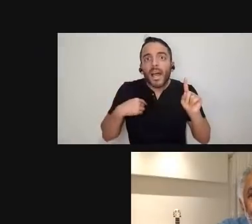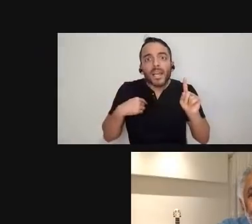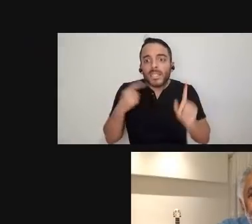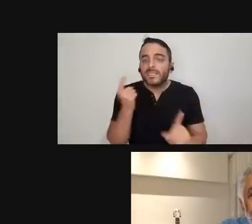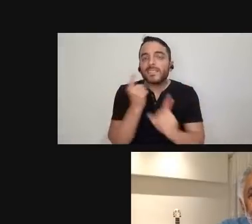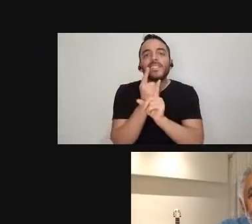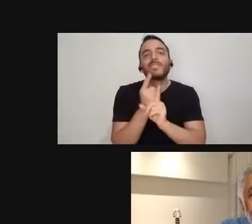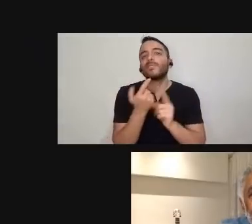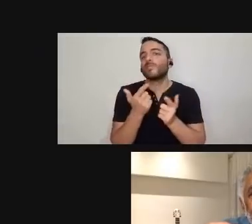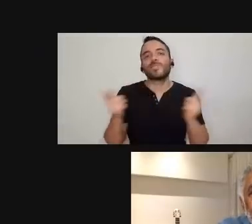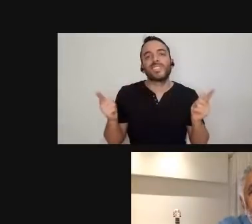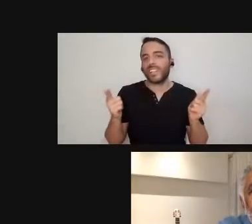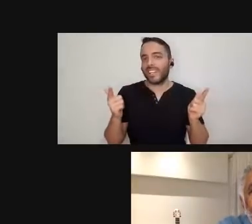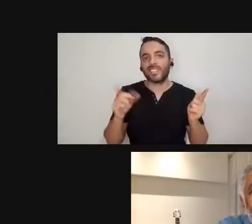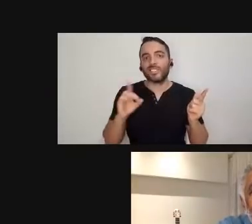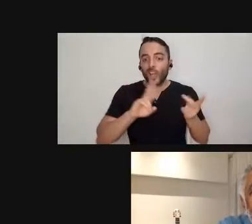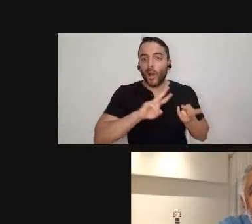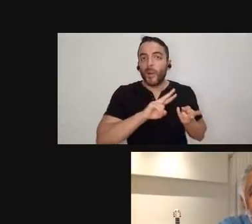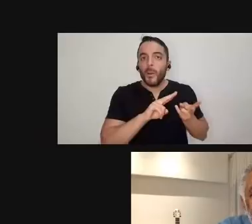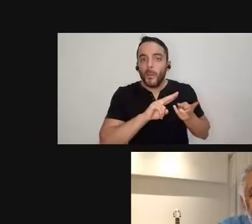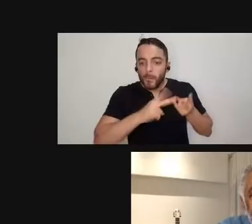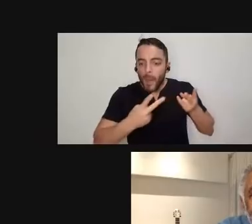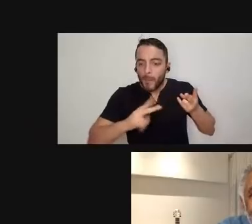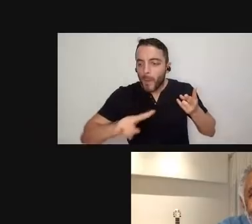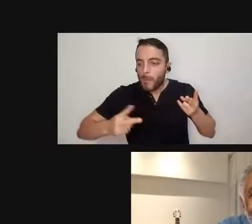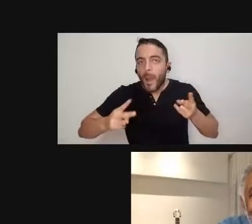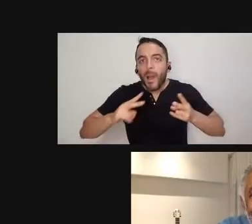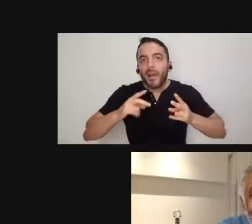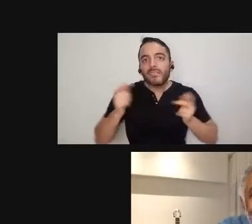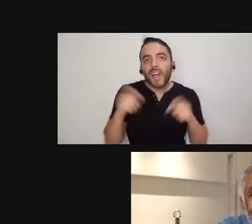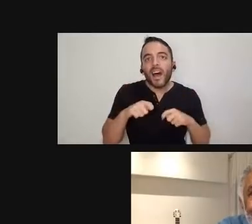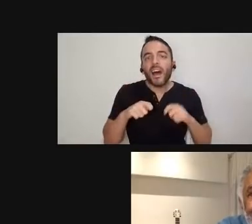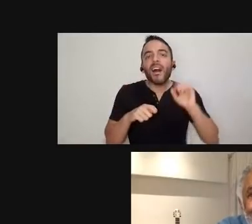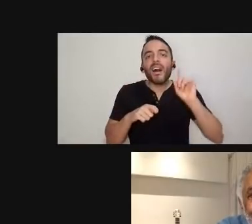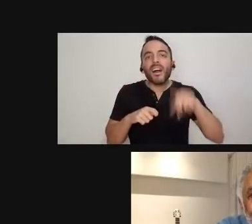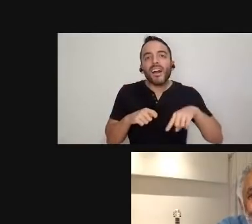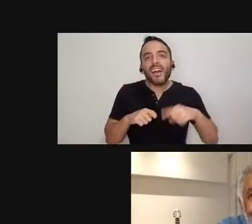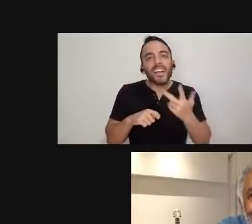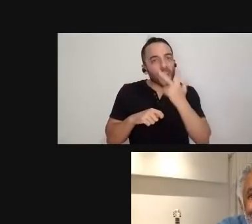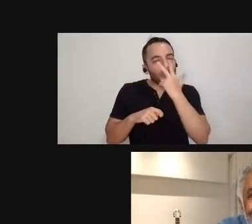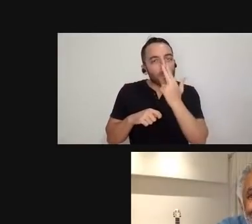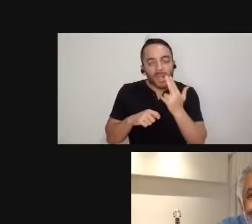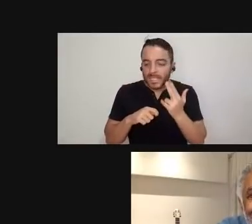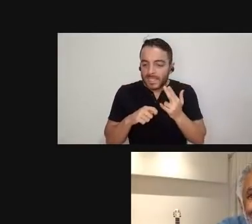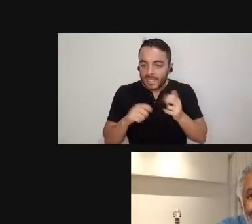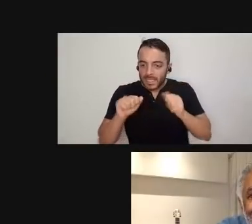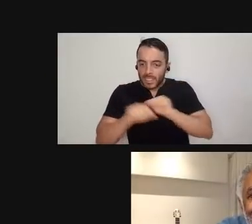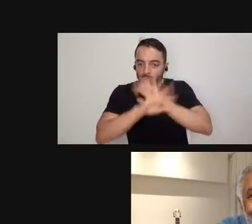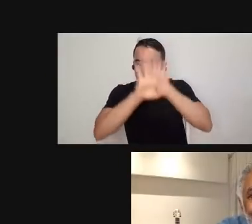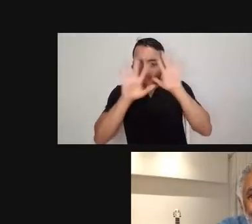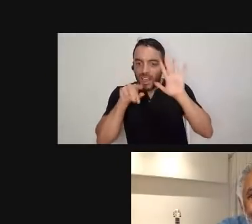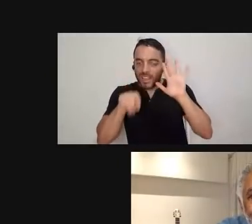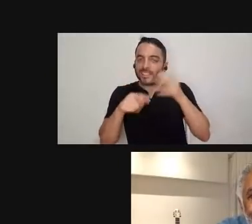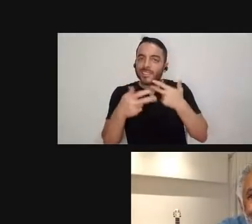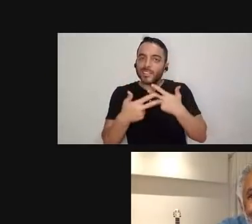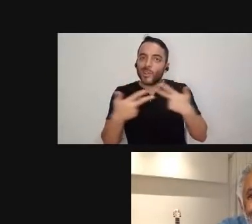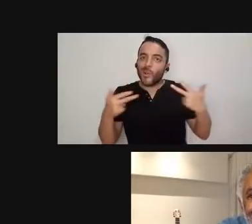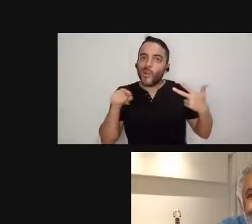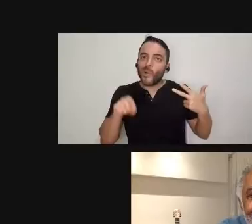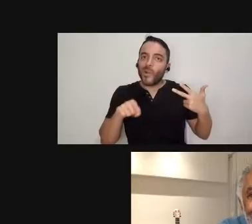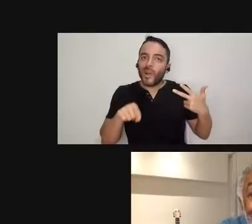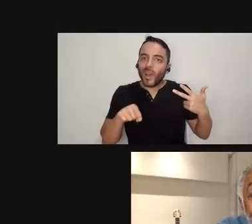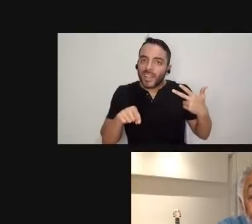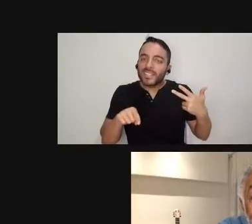enfim, numa página que esclarece coisas que precisavam ser